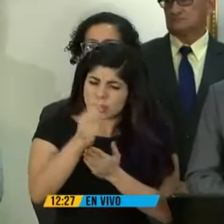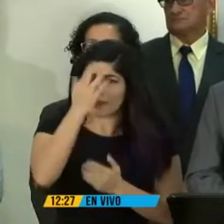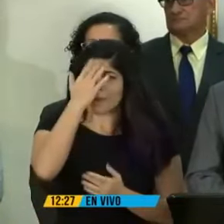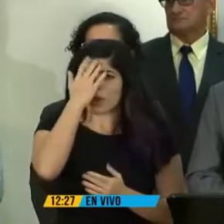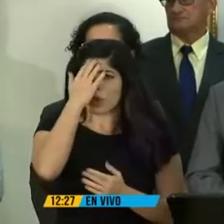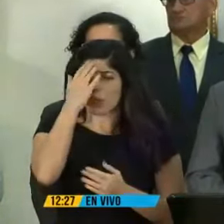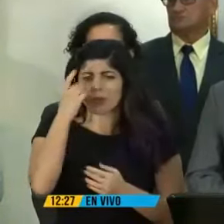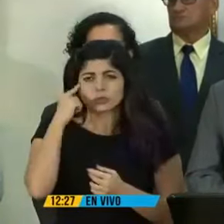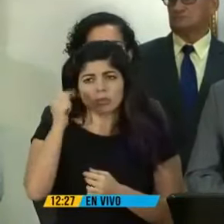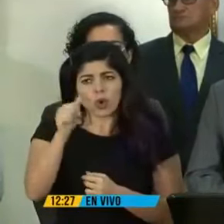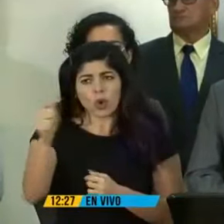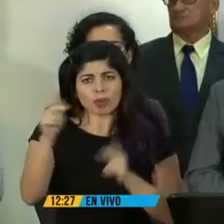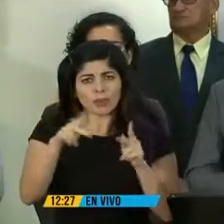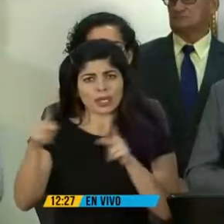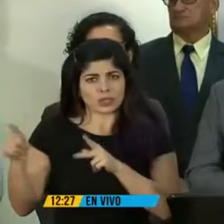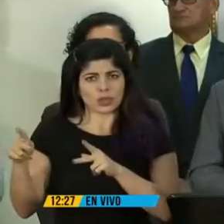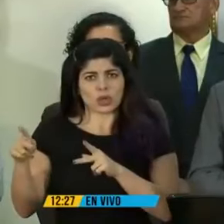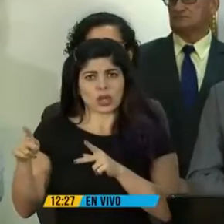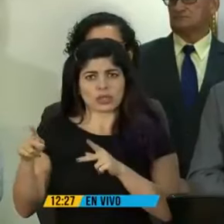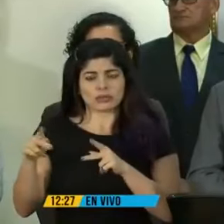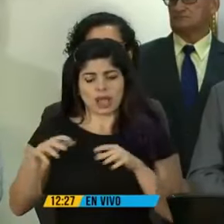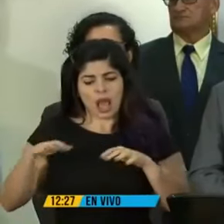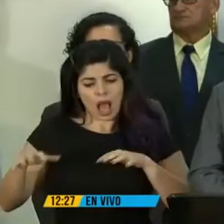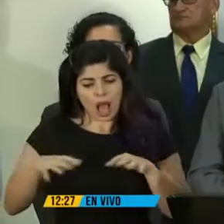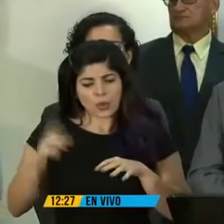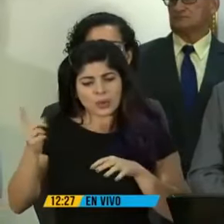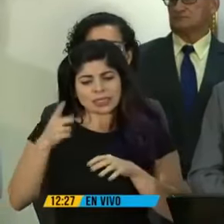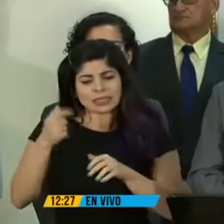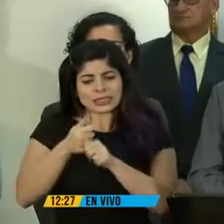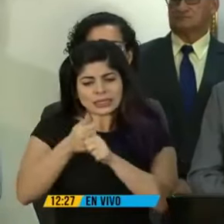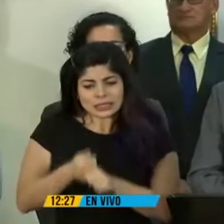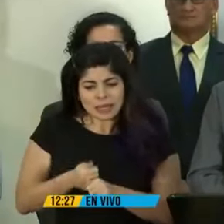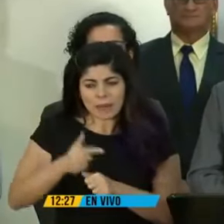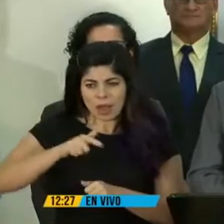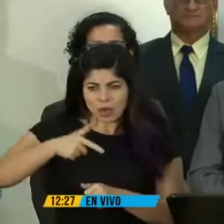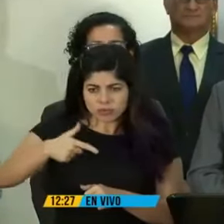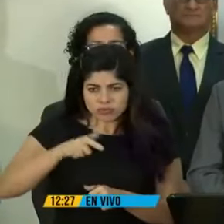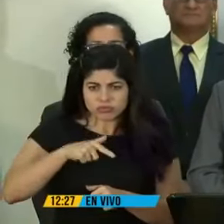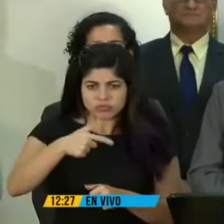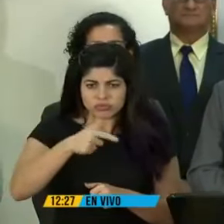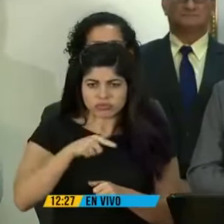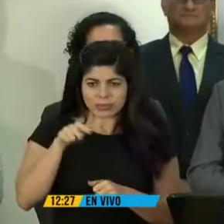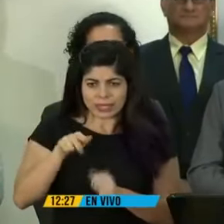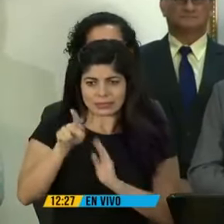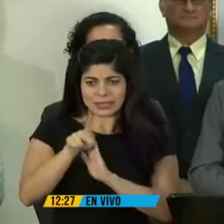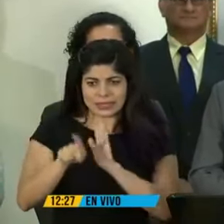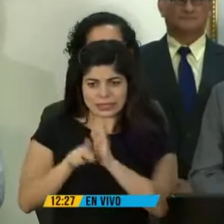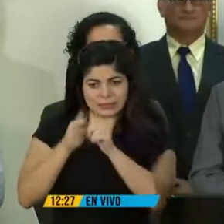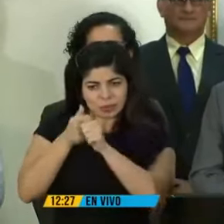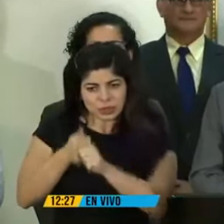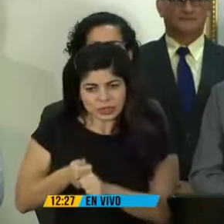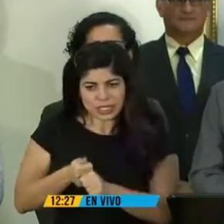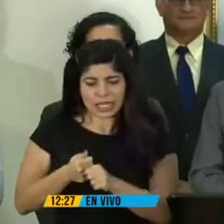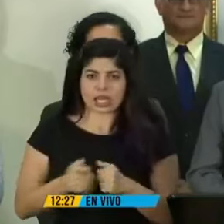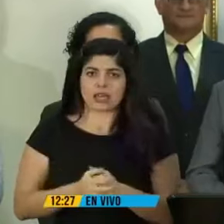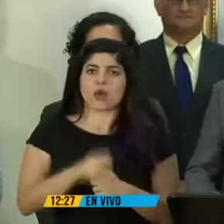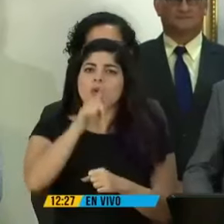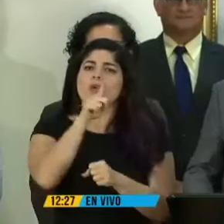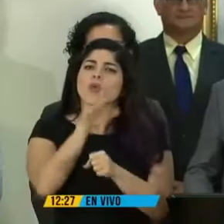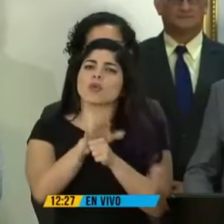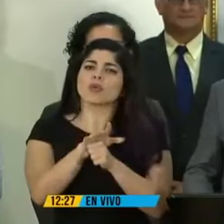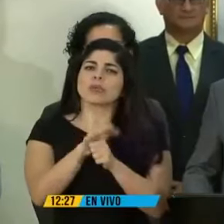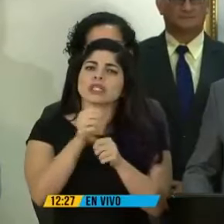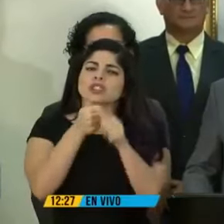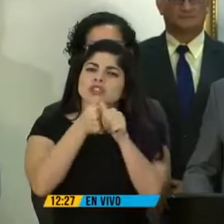otros, de actuar de acuerdo al principio de reciprocidad, a suscribir un compromiso con